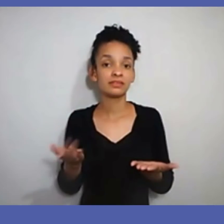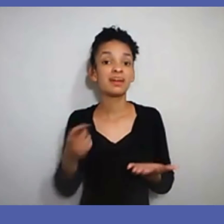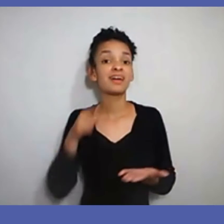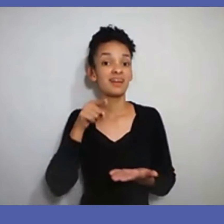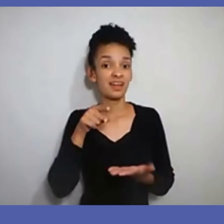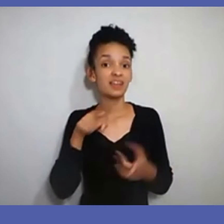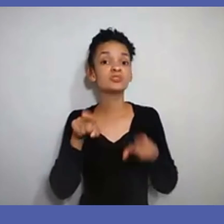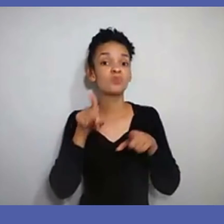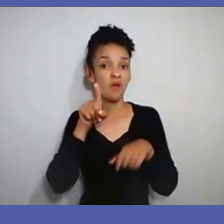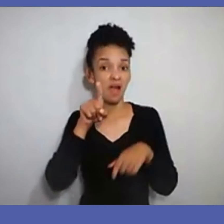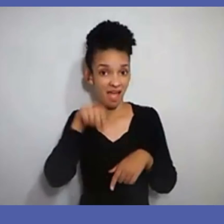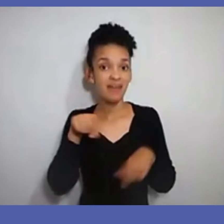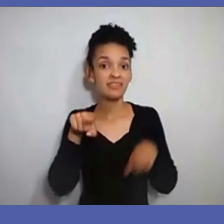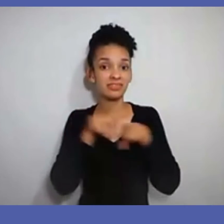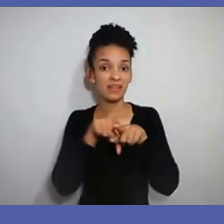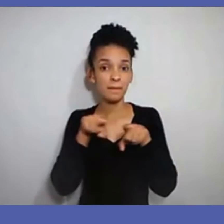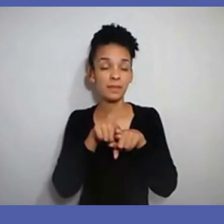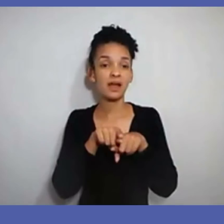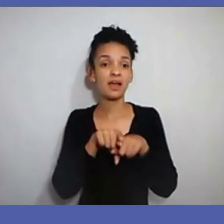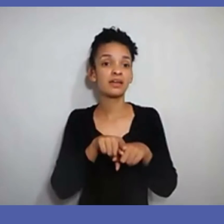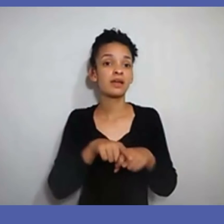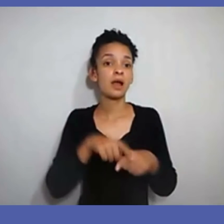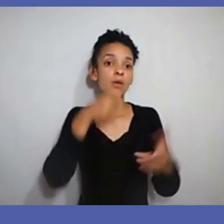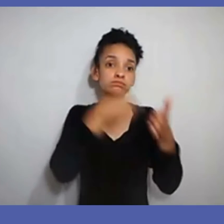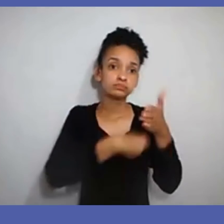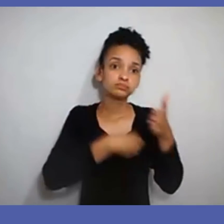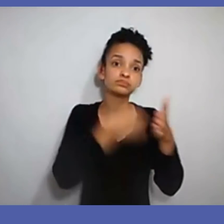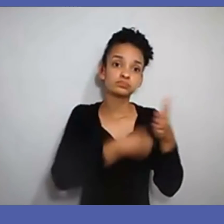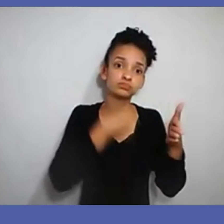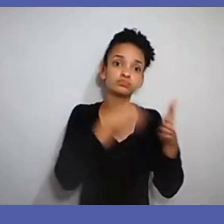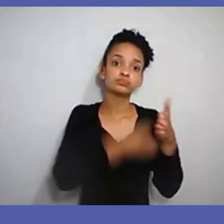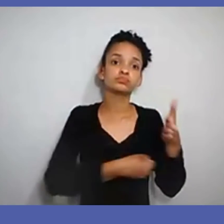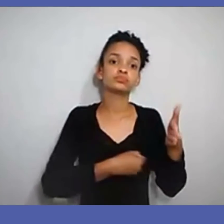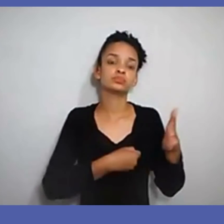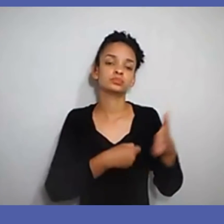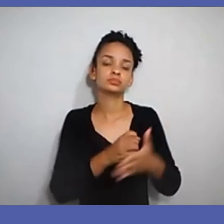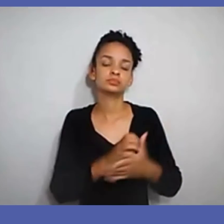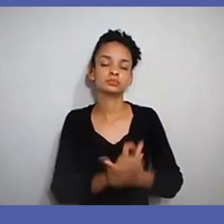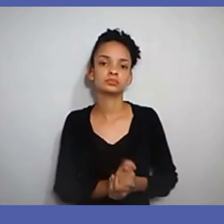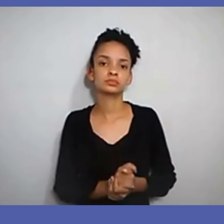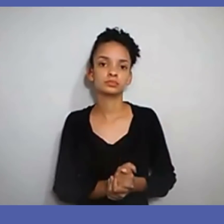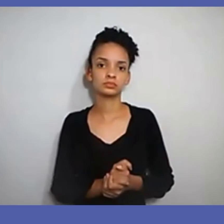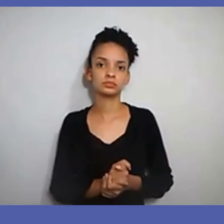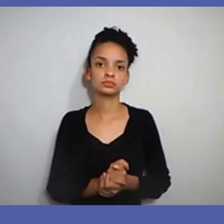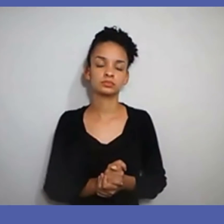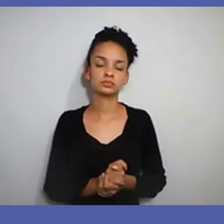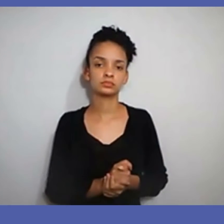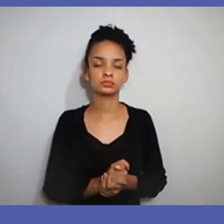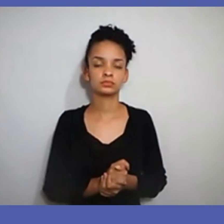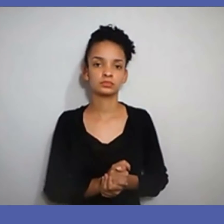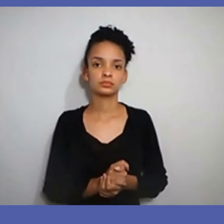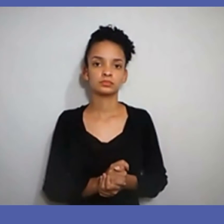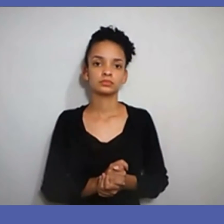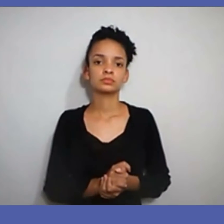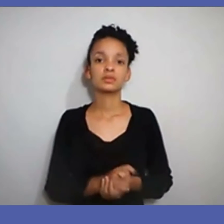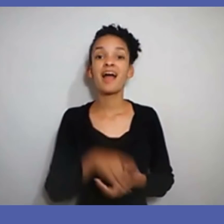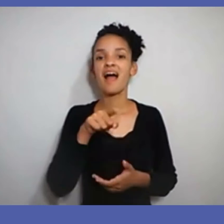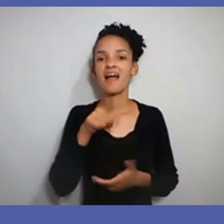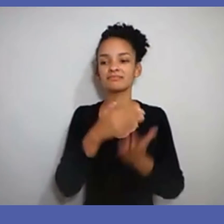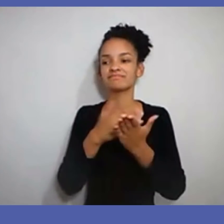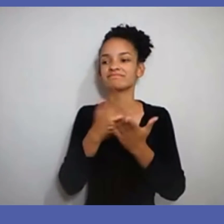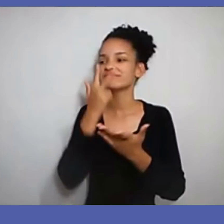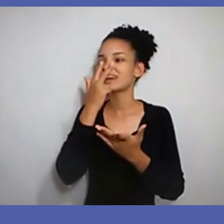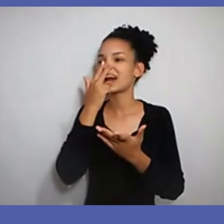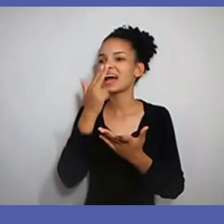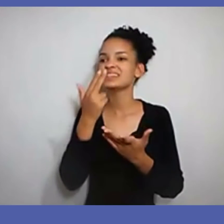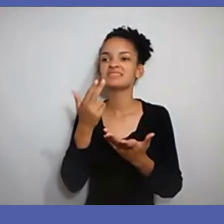maltratar, né, as pessoas. E começa a comer e beber com ébrios, quer dizer, você começa a ser como qualquer homem do mundo, que não espera a volta do Senhor,